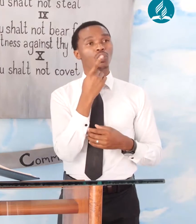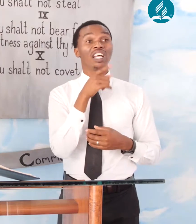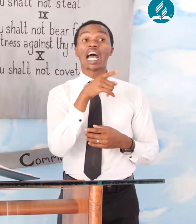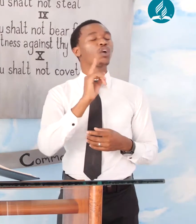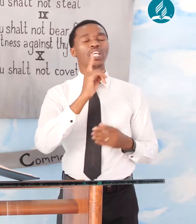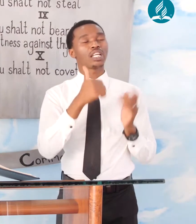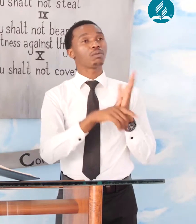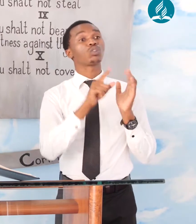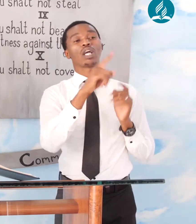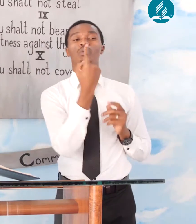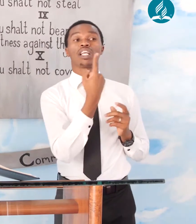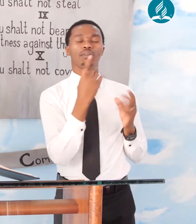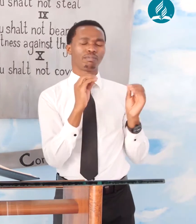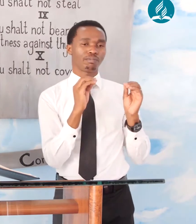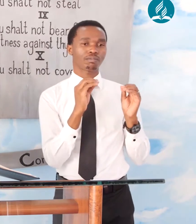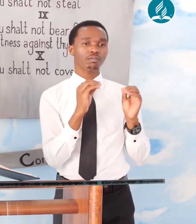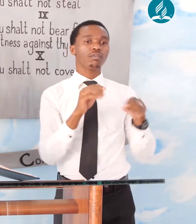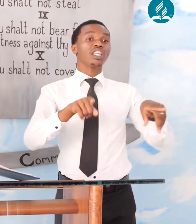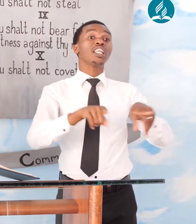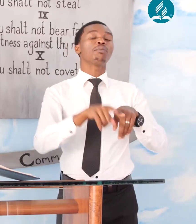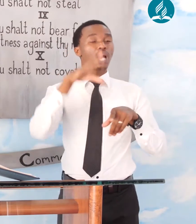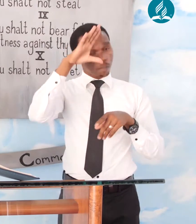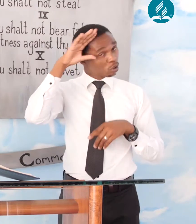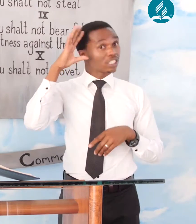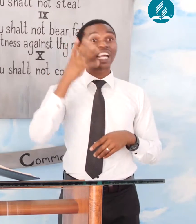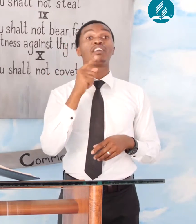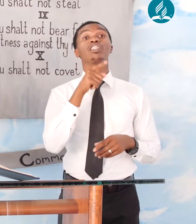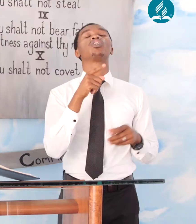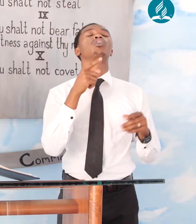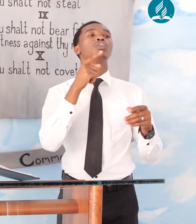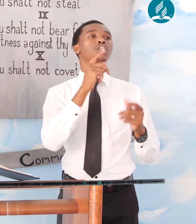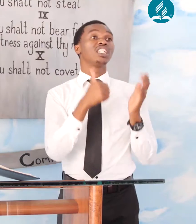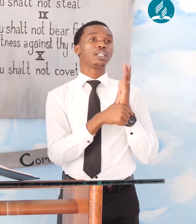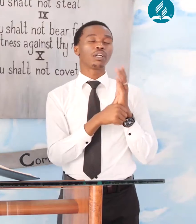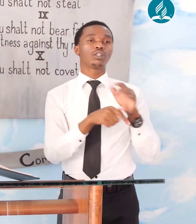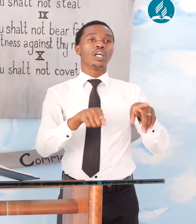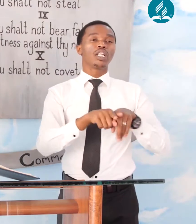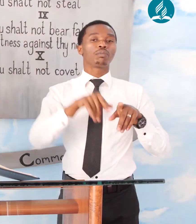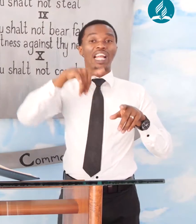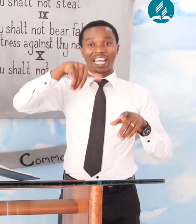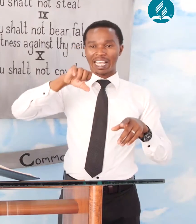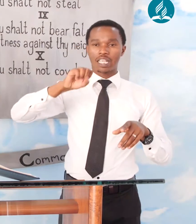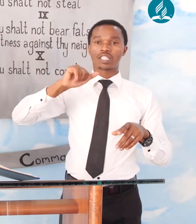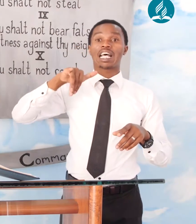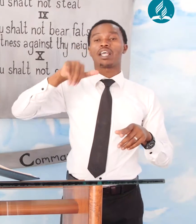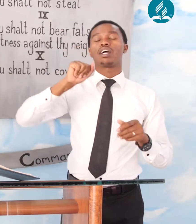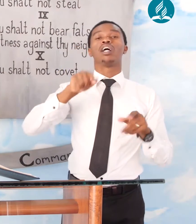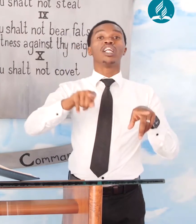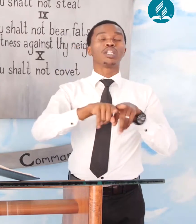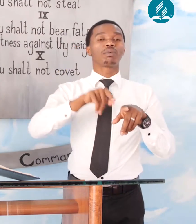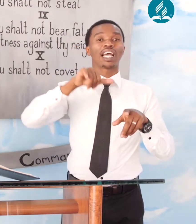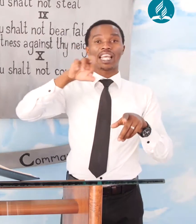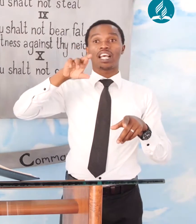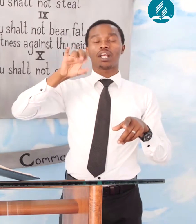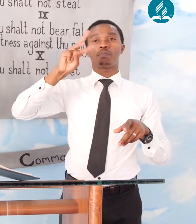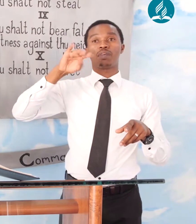cyawe wenyine Mose yagize icyo kibazo Yesaya yarakigize Yeremiya yarakigize Elena